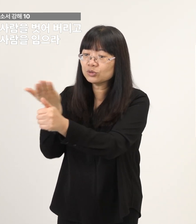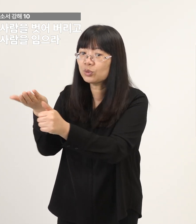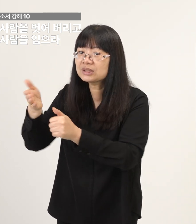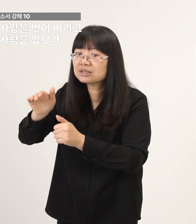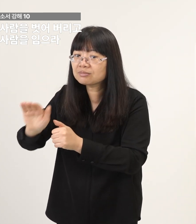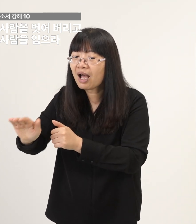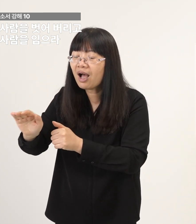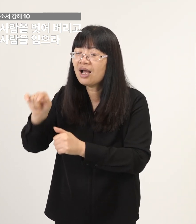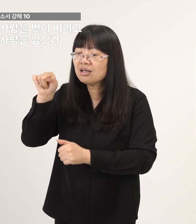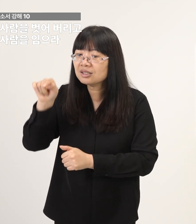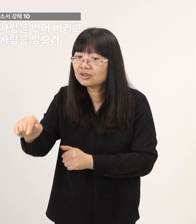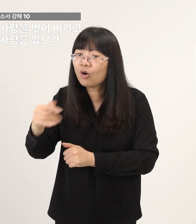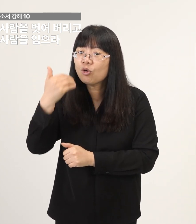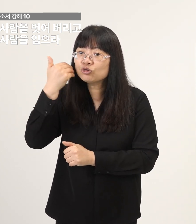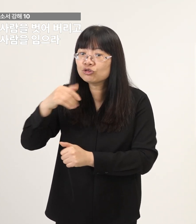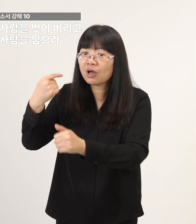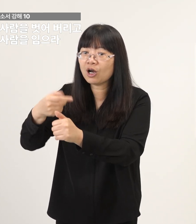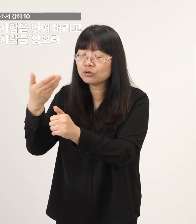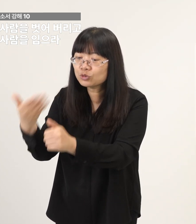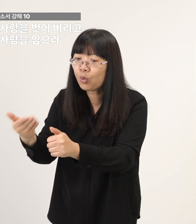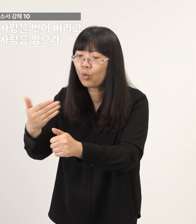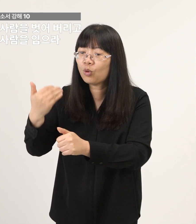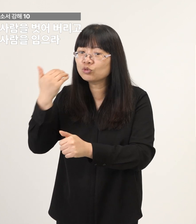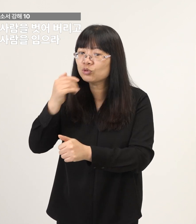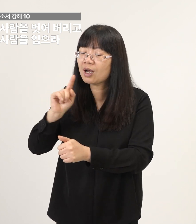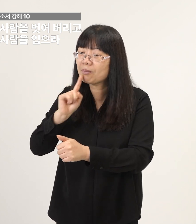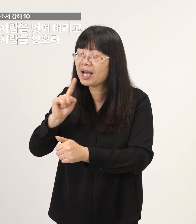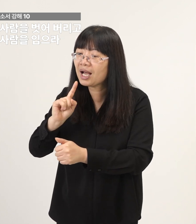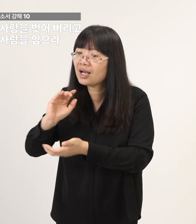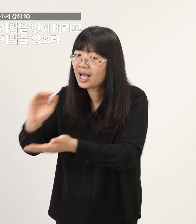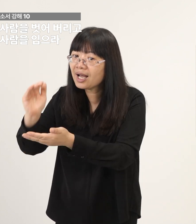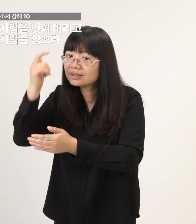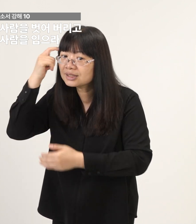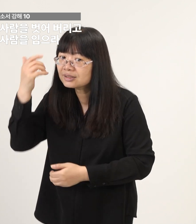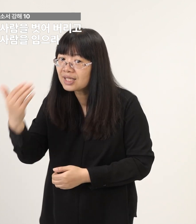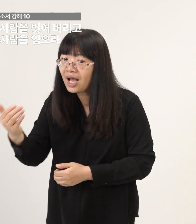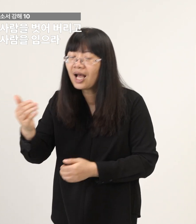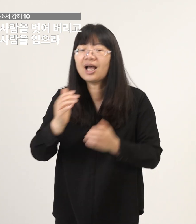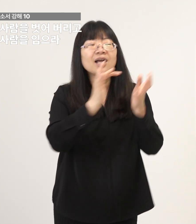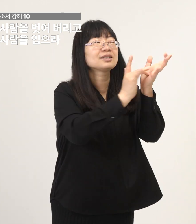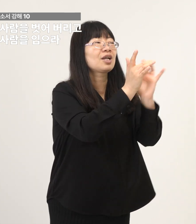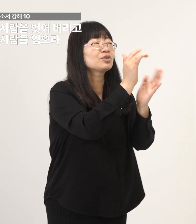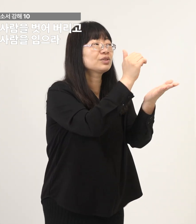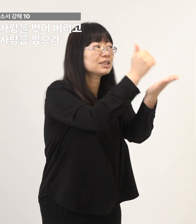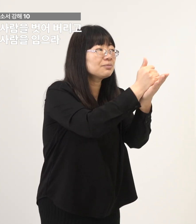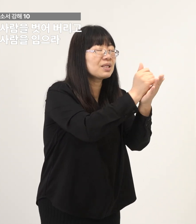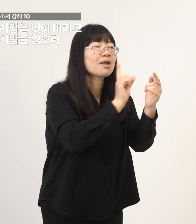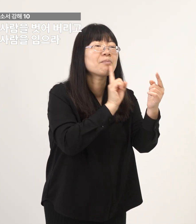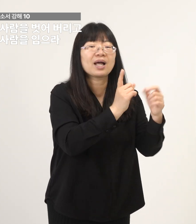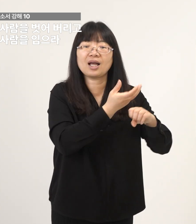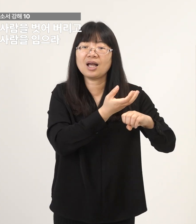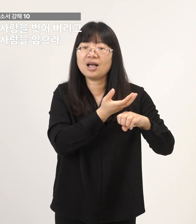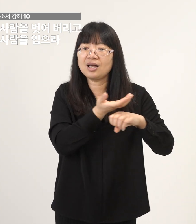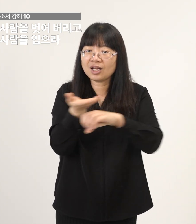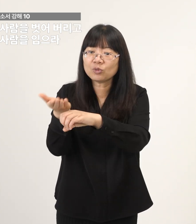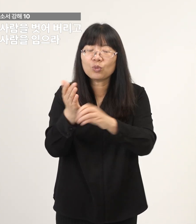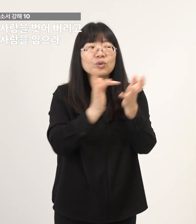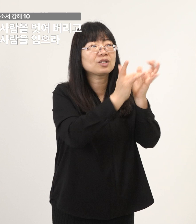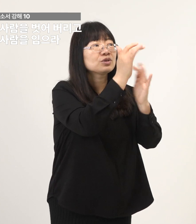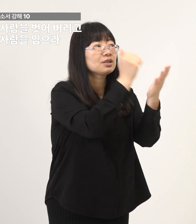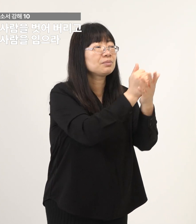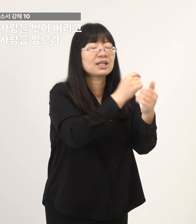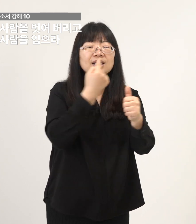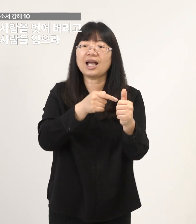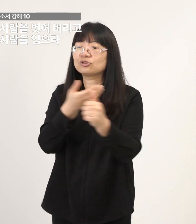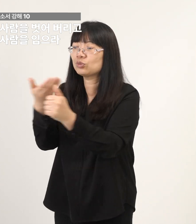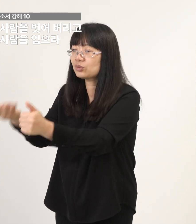누가 말씀하시고 누가 가르친 것이다? 그렇죠. 그리스도가 말씀하시고 그리스도가 가르친 것이다.